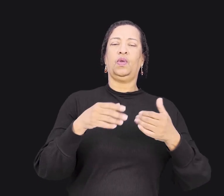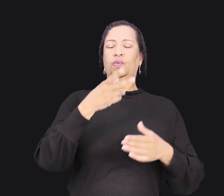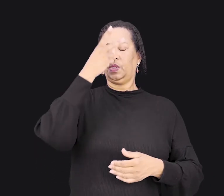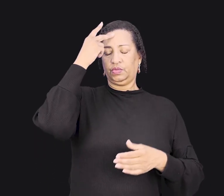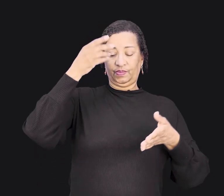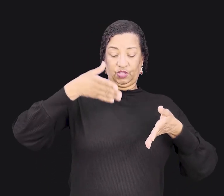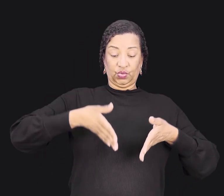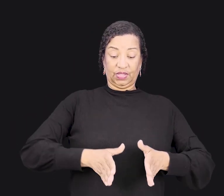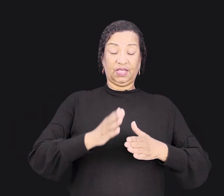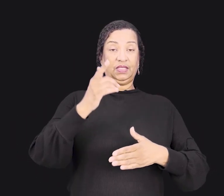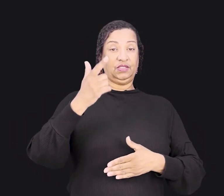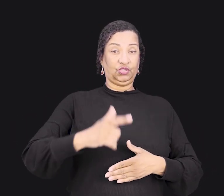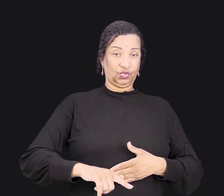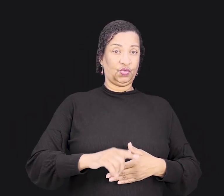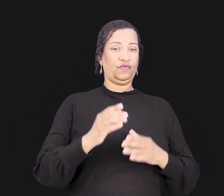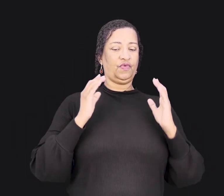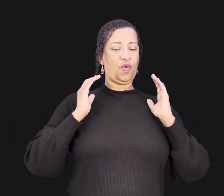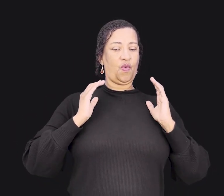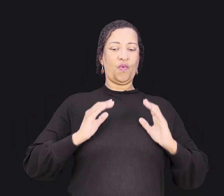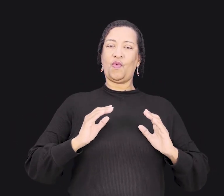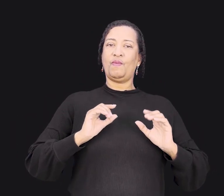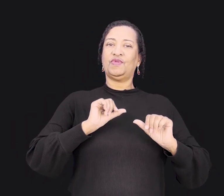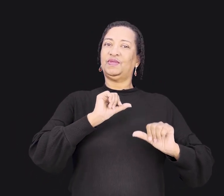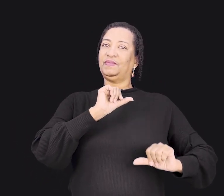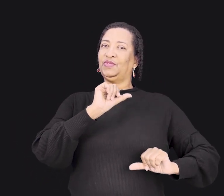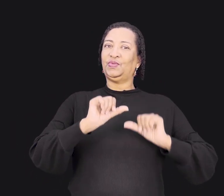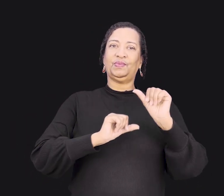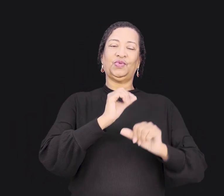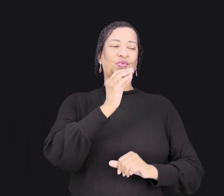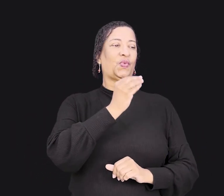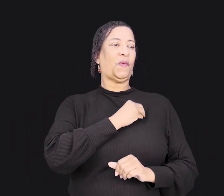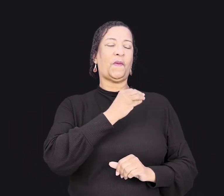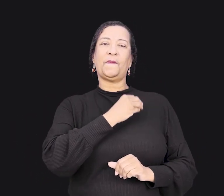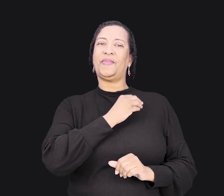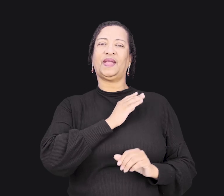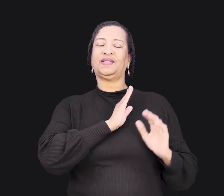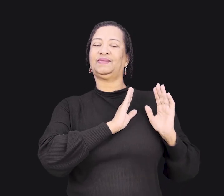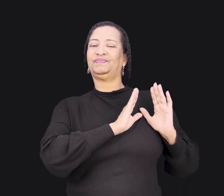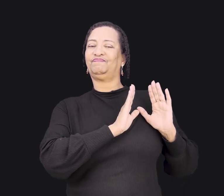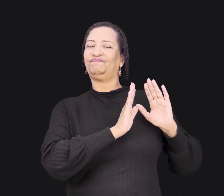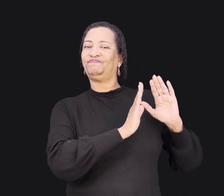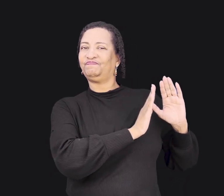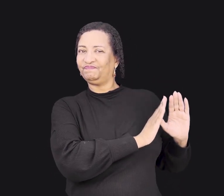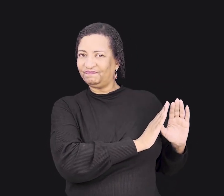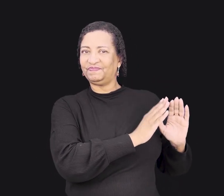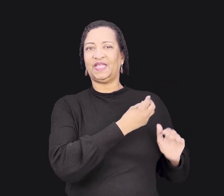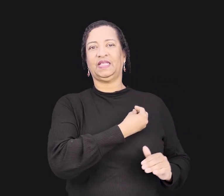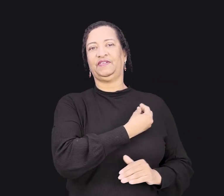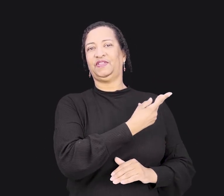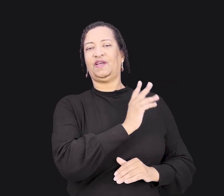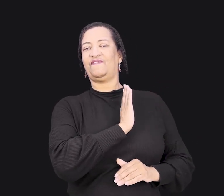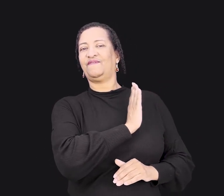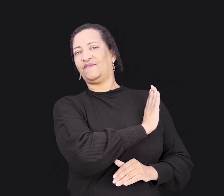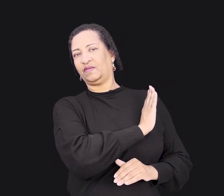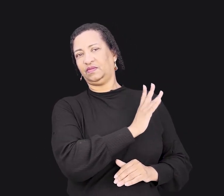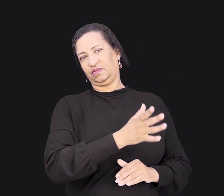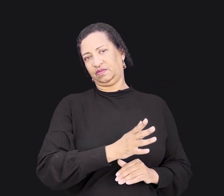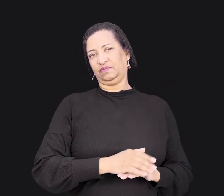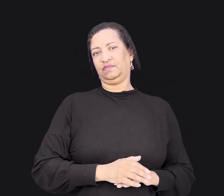de novo, seu padrão de comportamento muda. O pecado deixa de fazer parte da sua rotina habitual. É claro que ela peca.